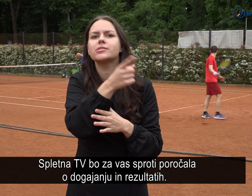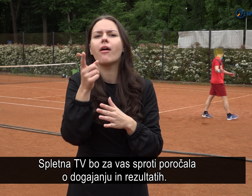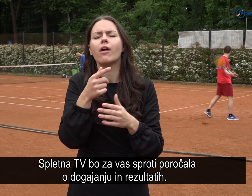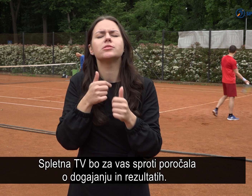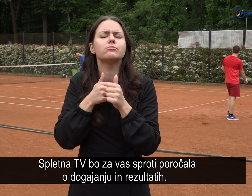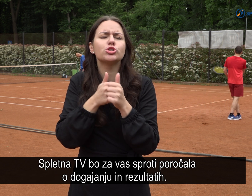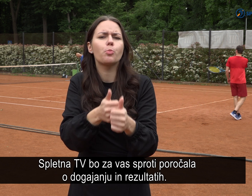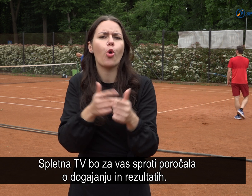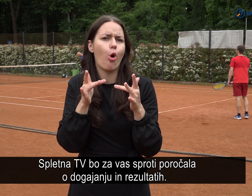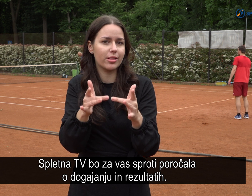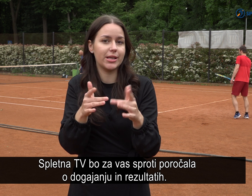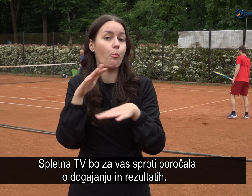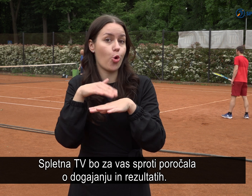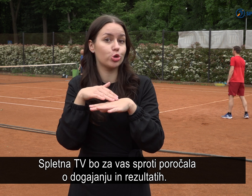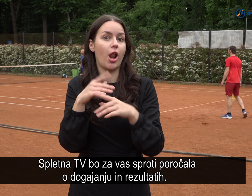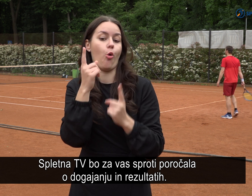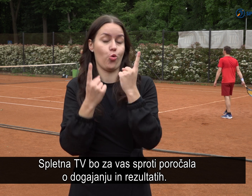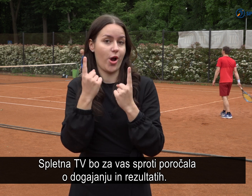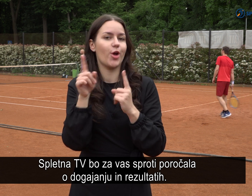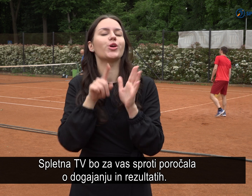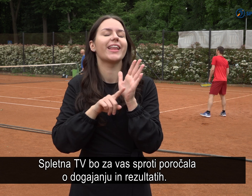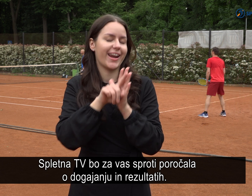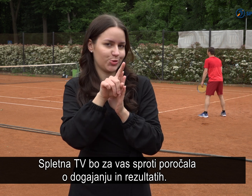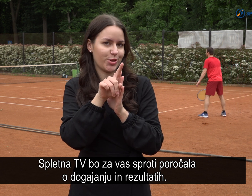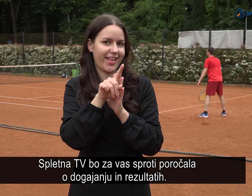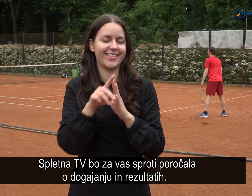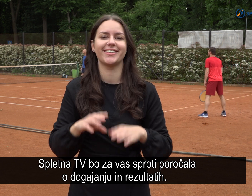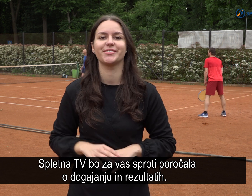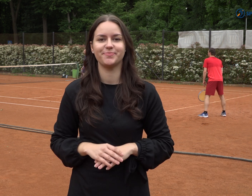sproti poročala o dogajanju in rezultatih.